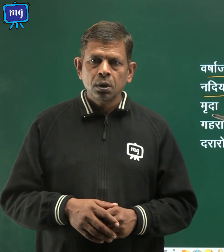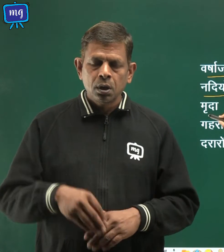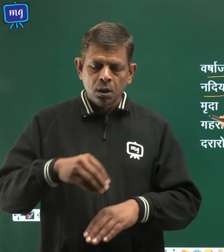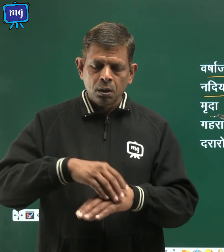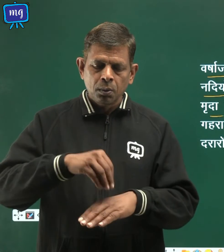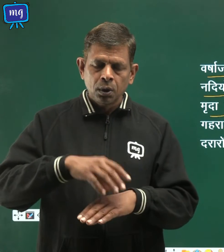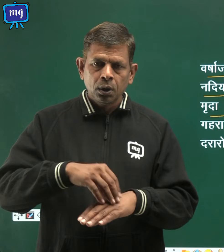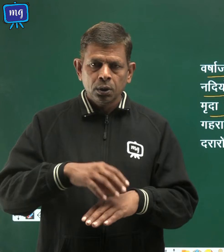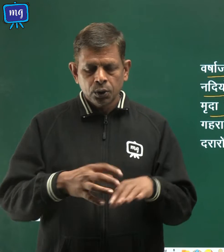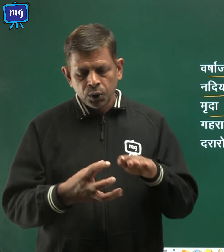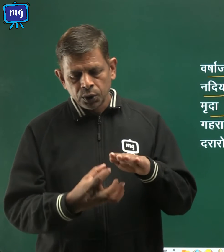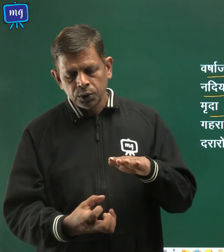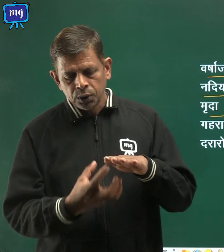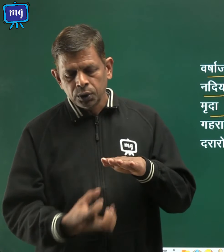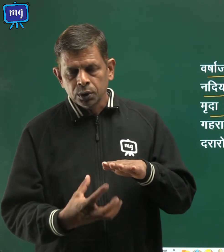मृदा से रिसकर